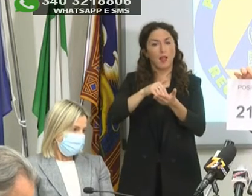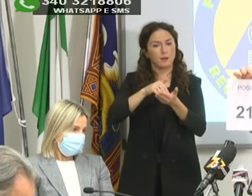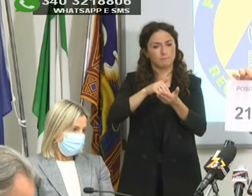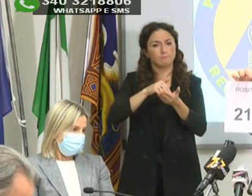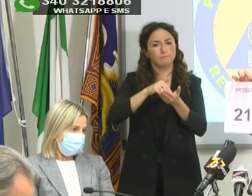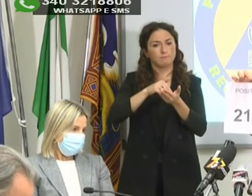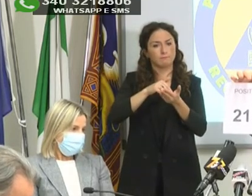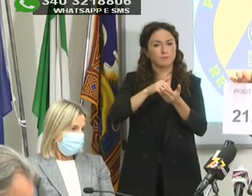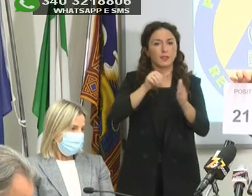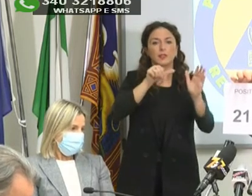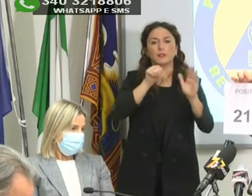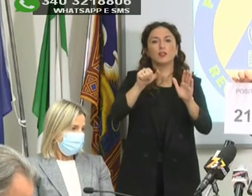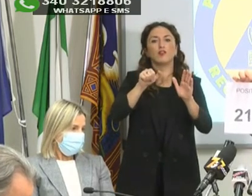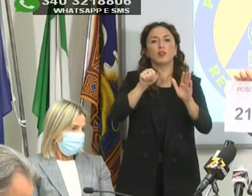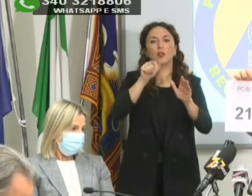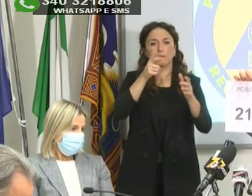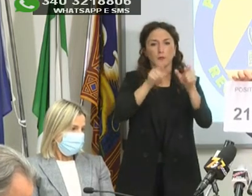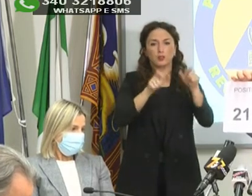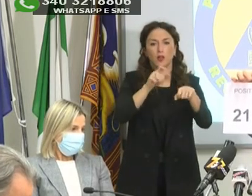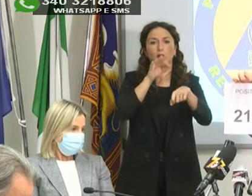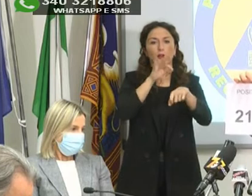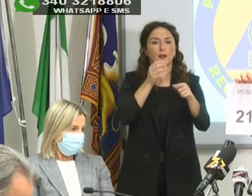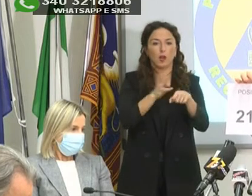positivi, 21.600 positivi.